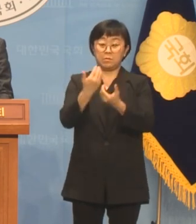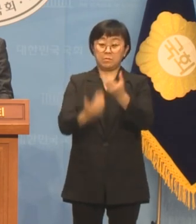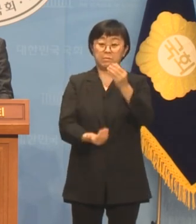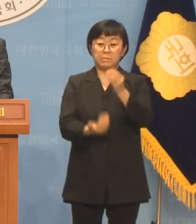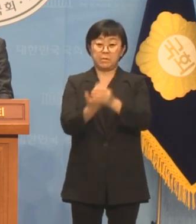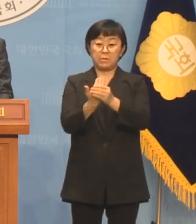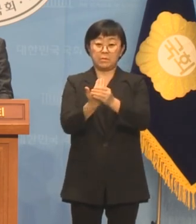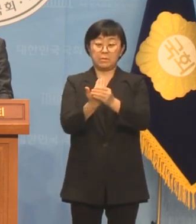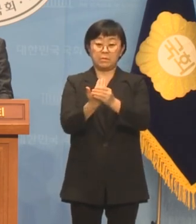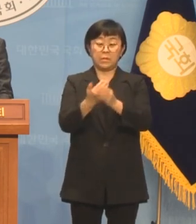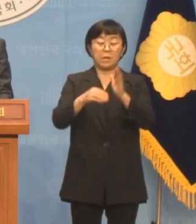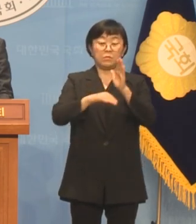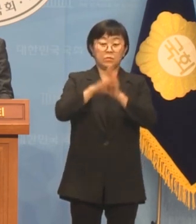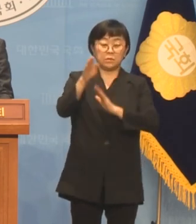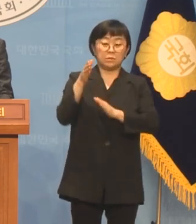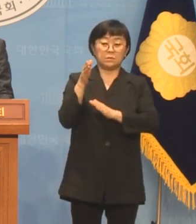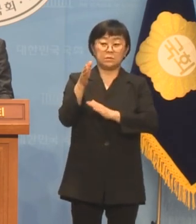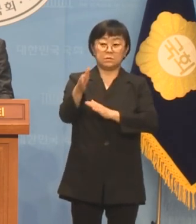부추긴